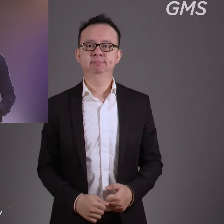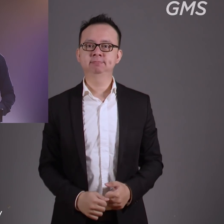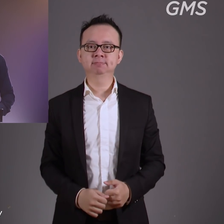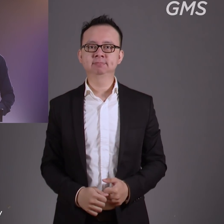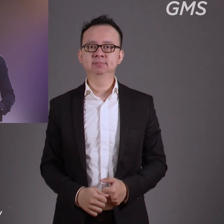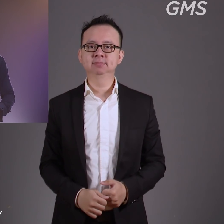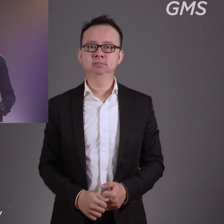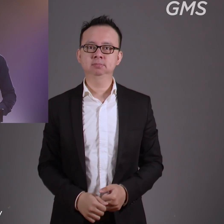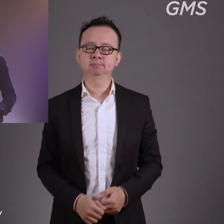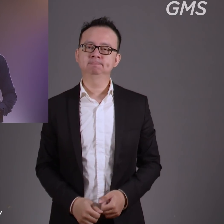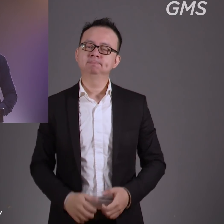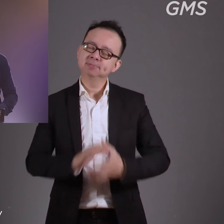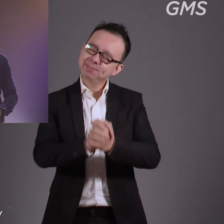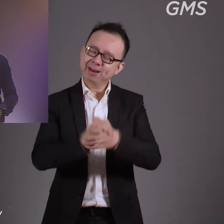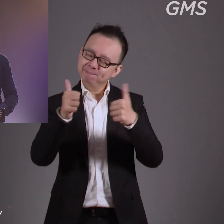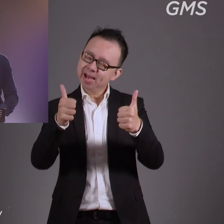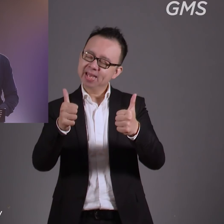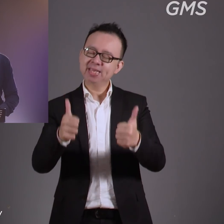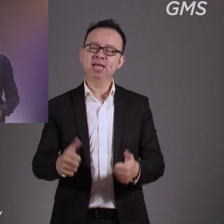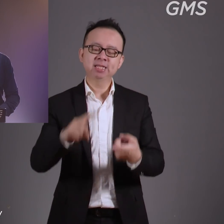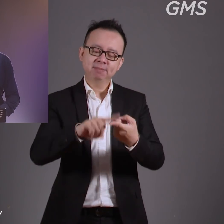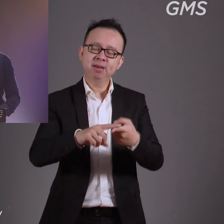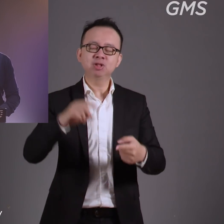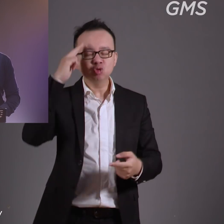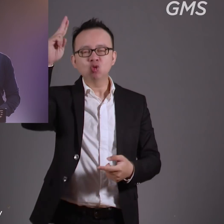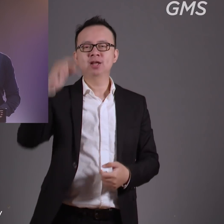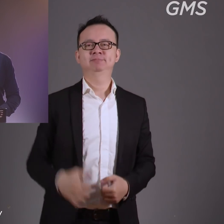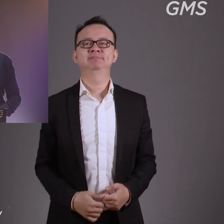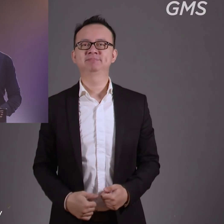forever, best friend-nya Tuhan Yesus di perjanjian lama.